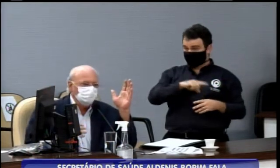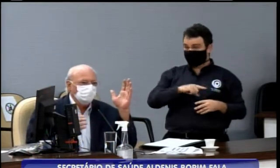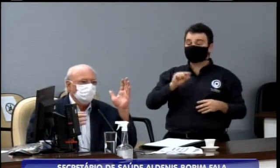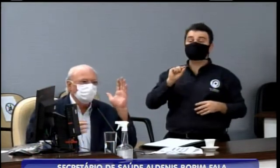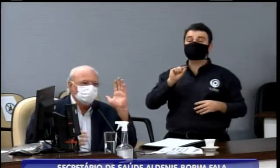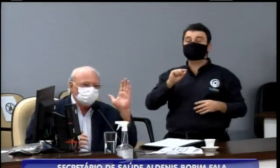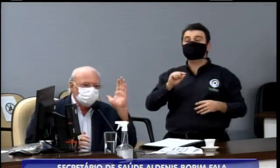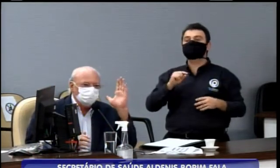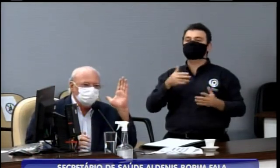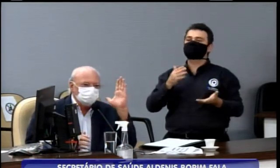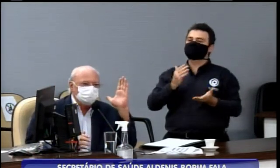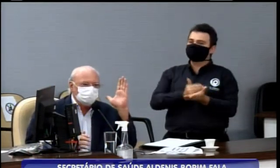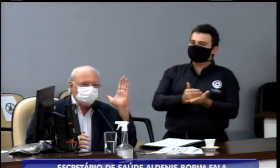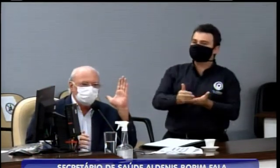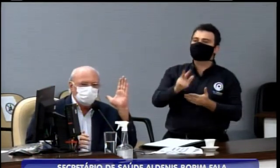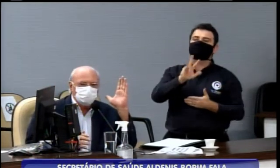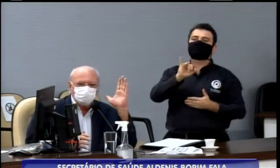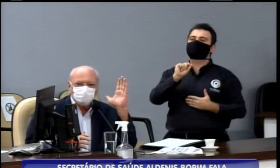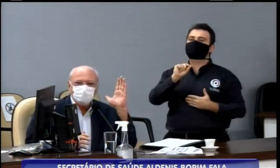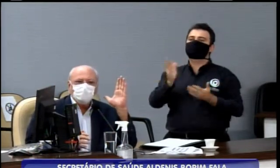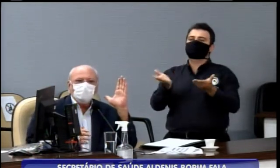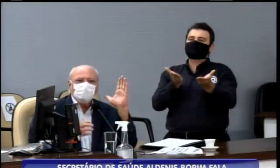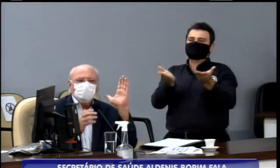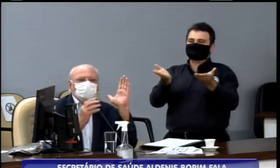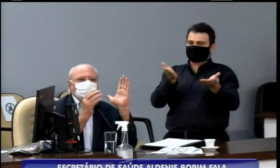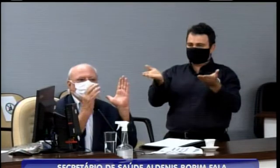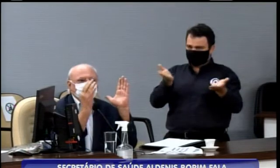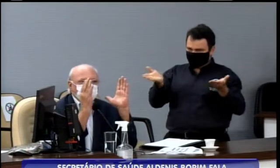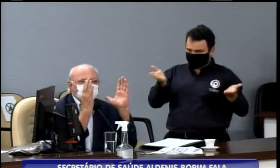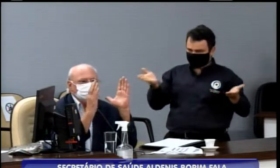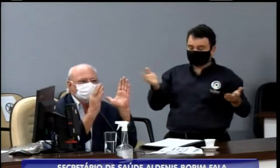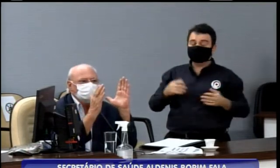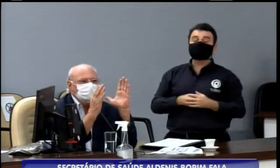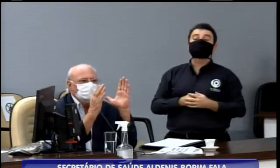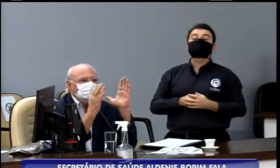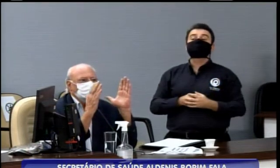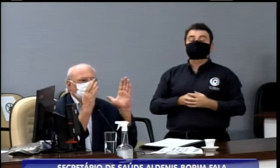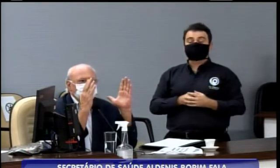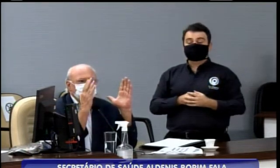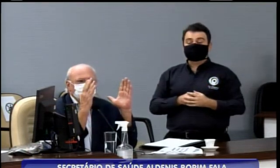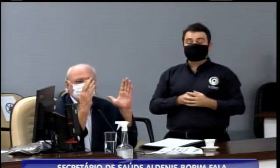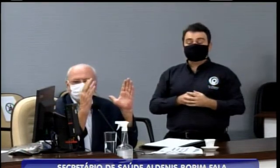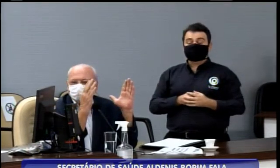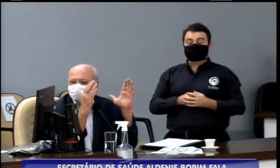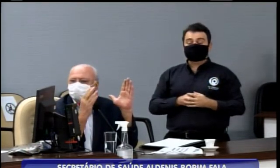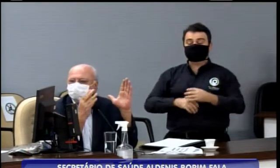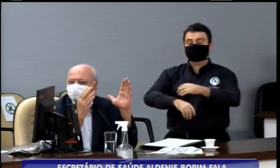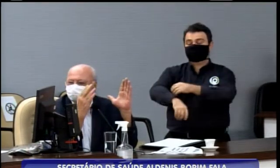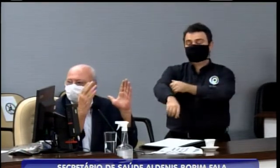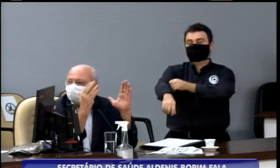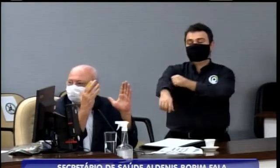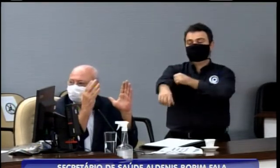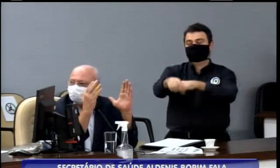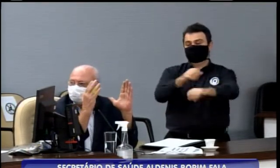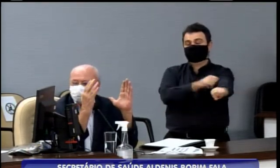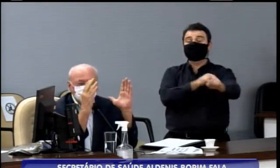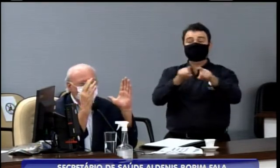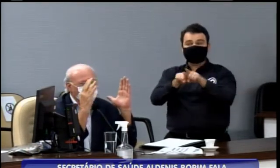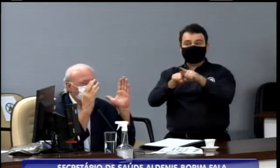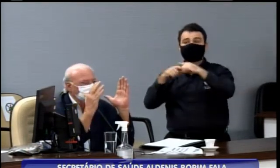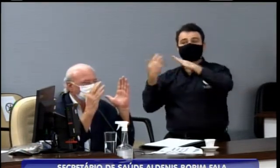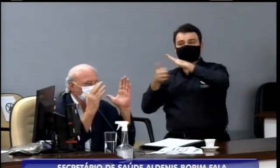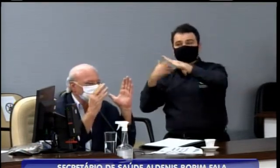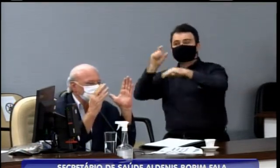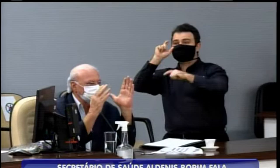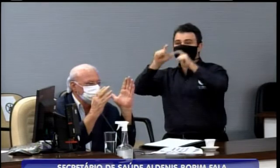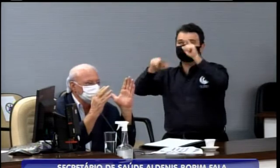junto. O processo licitatório e o processo do chamamento público.